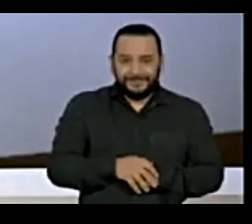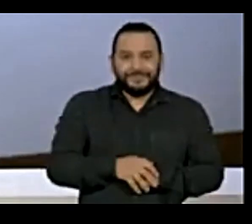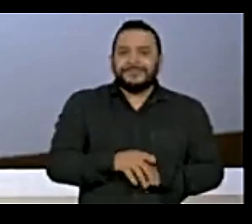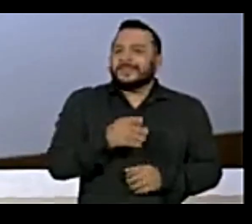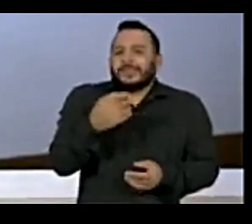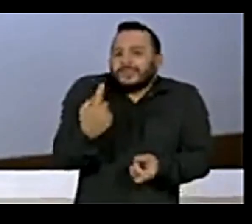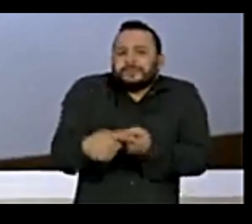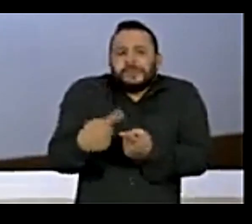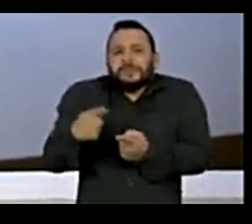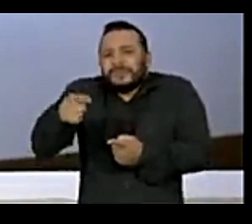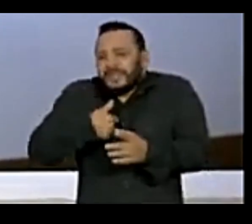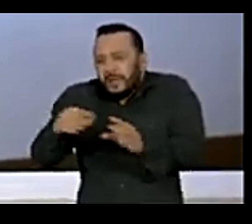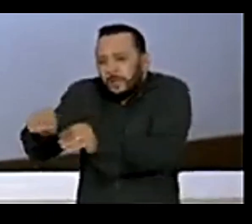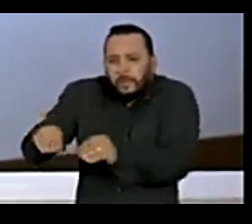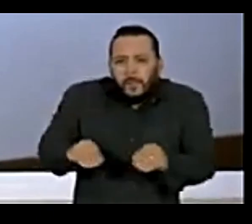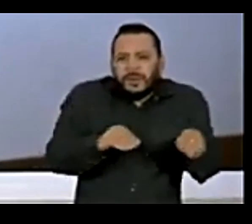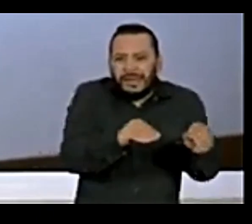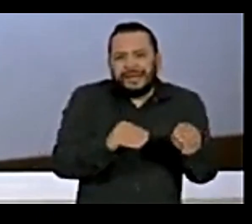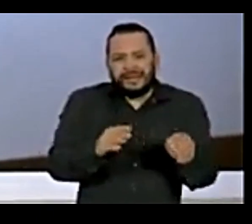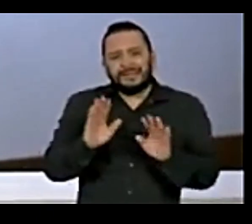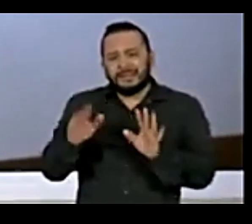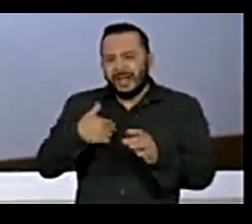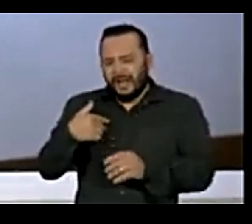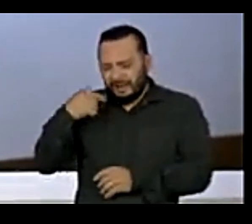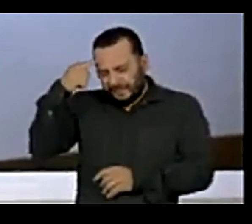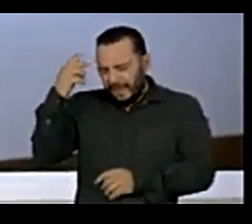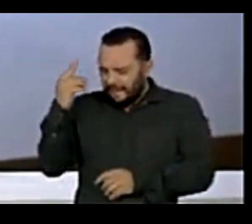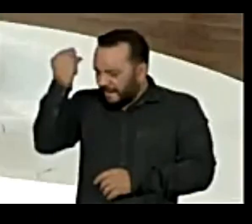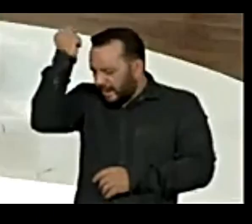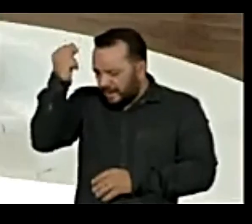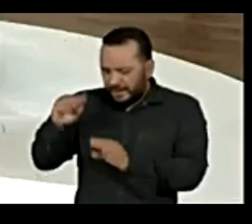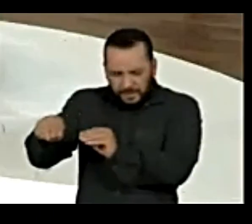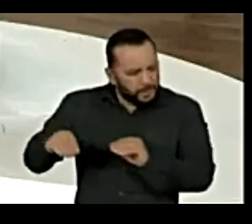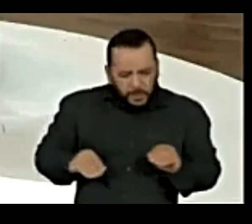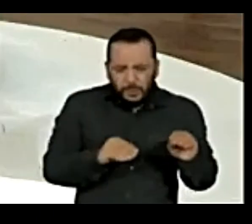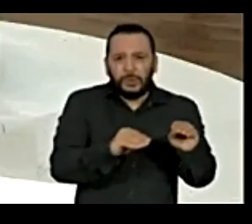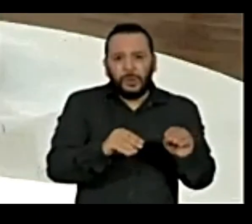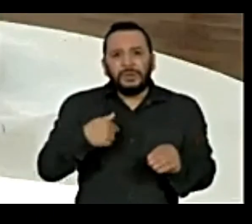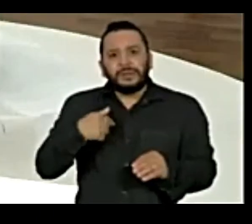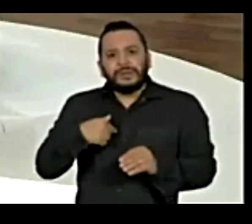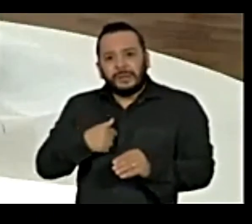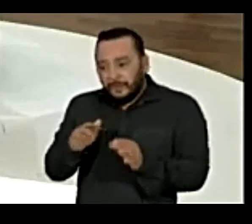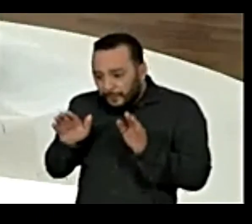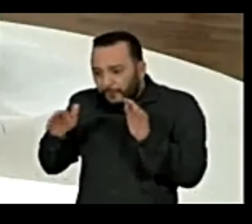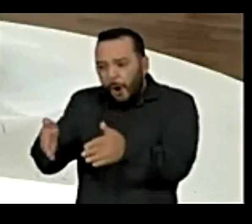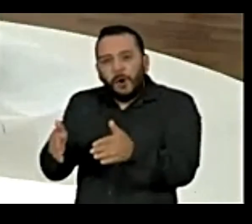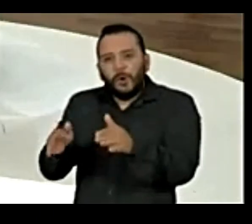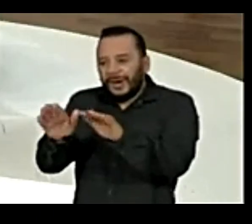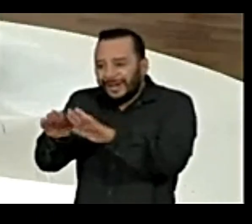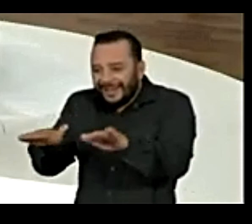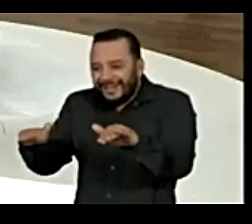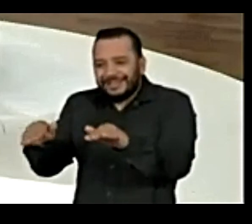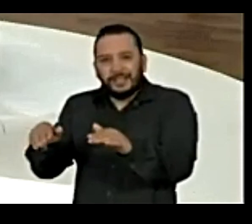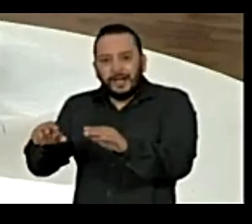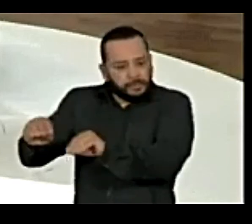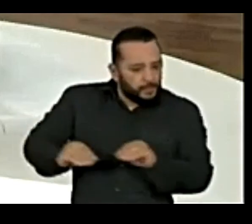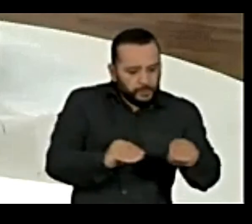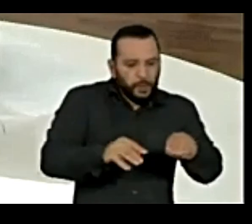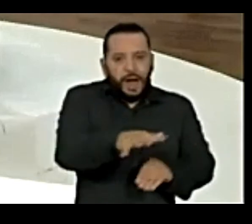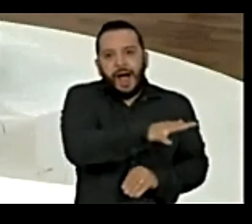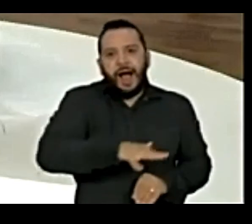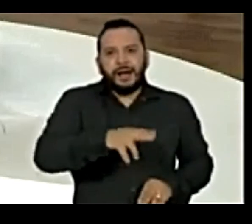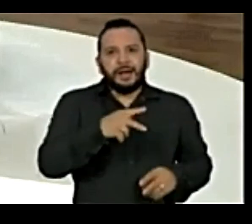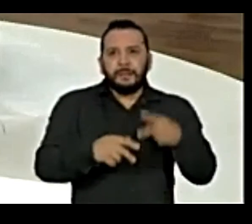o gatilho para a sua mudança, essa migração do público infanto-juvenil para a crítica política. O que é que te